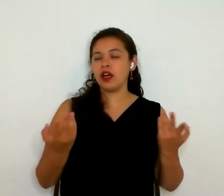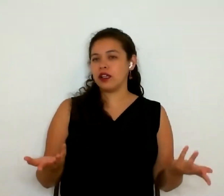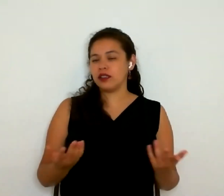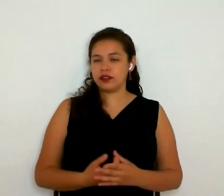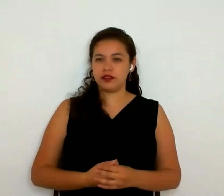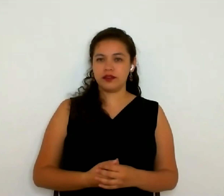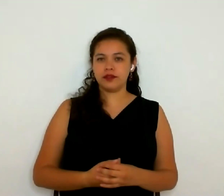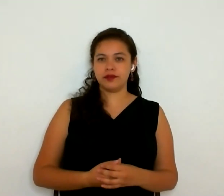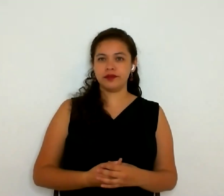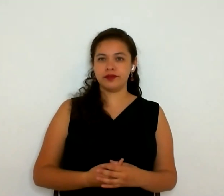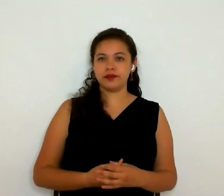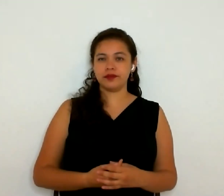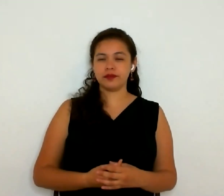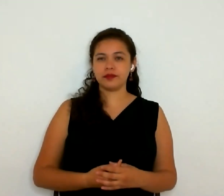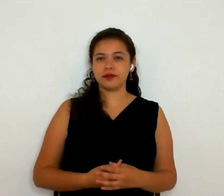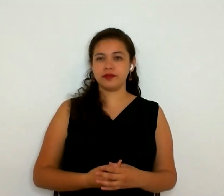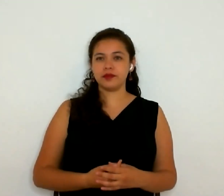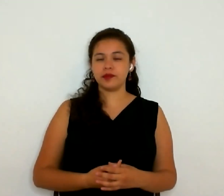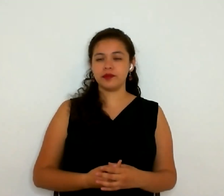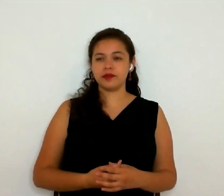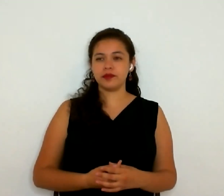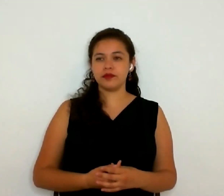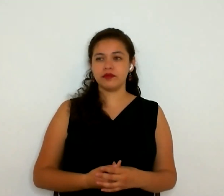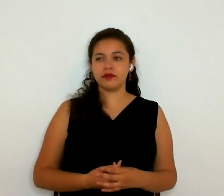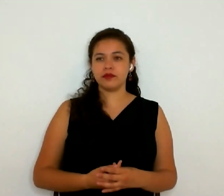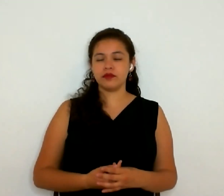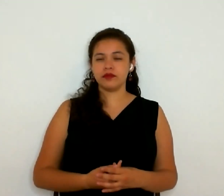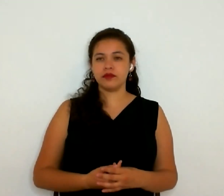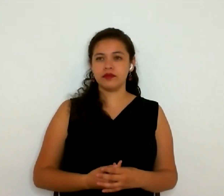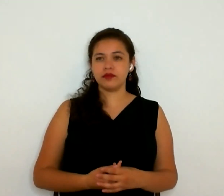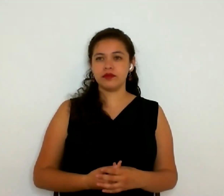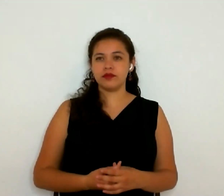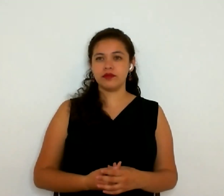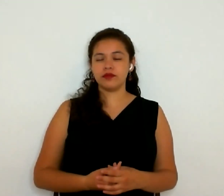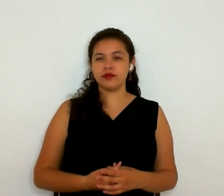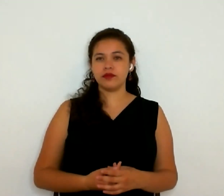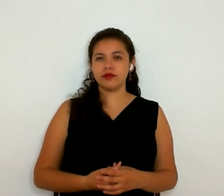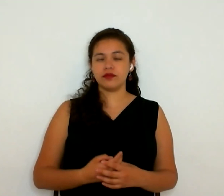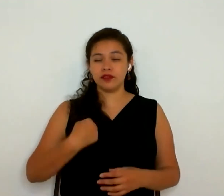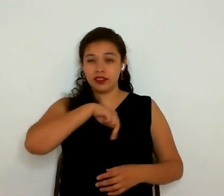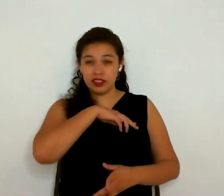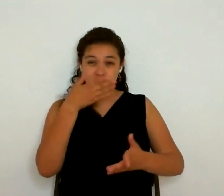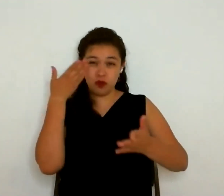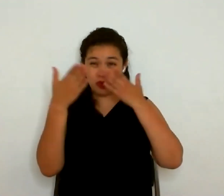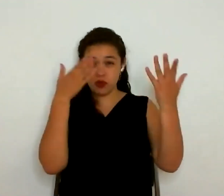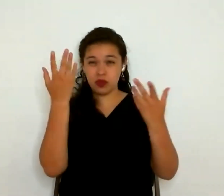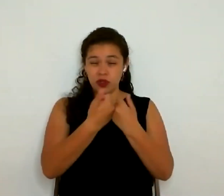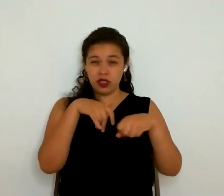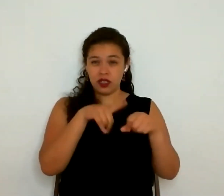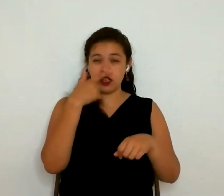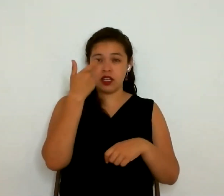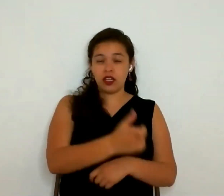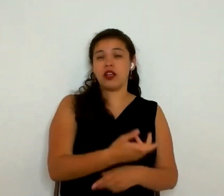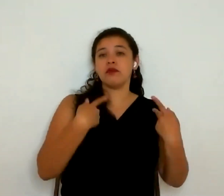y entonces no había no pues no podríamos hacer tantos estudios socio-económicos de tantos